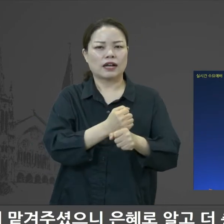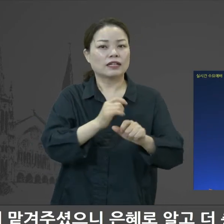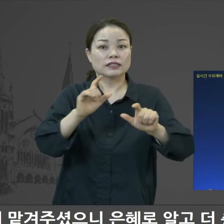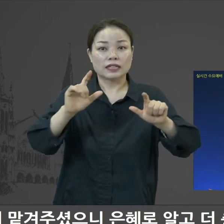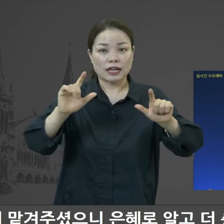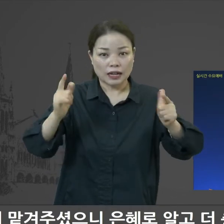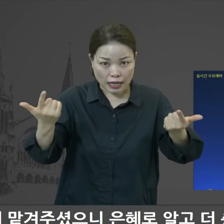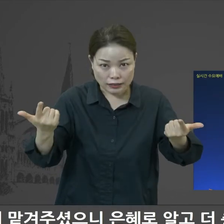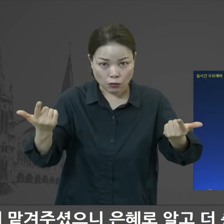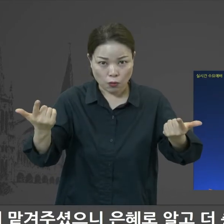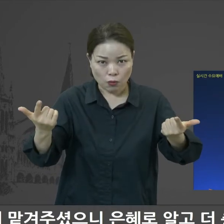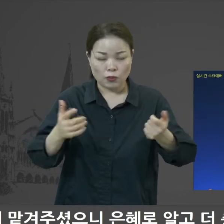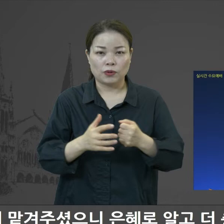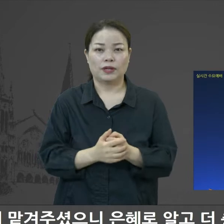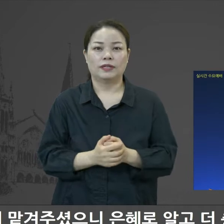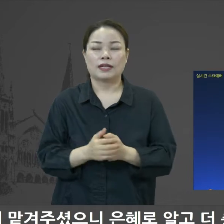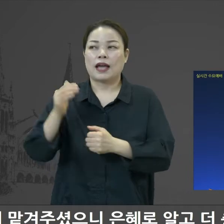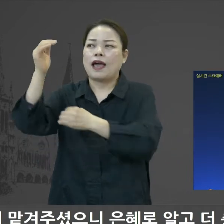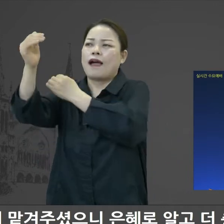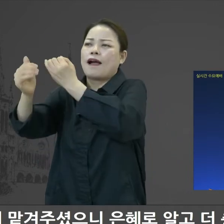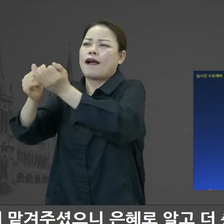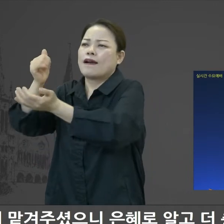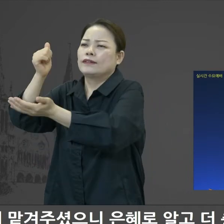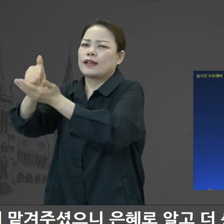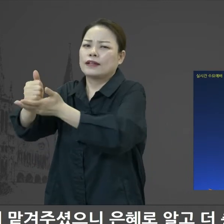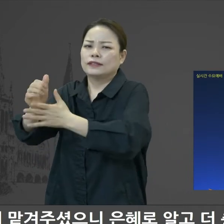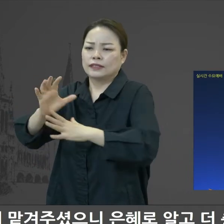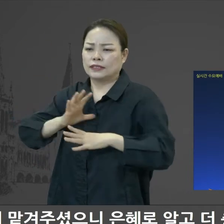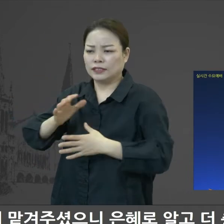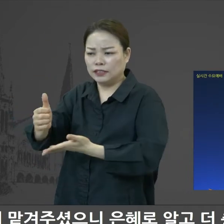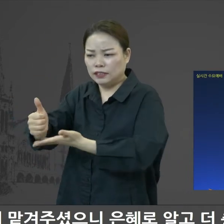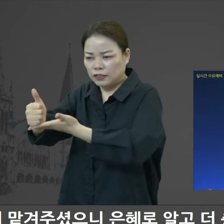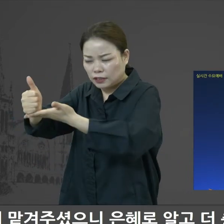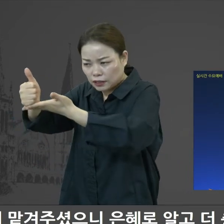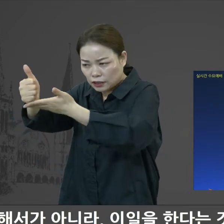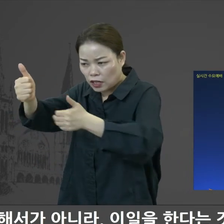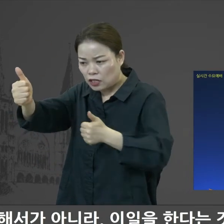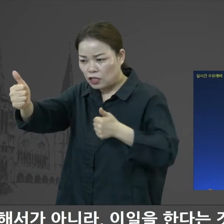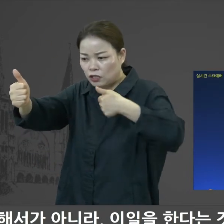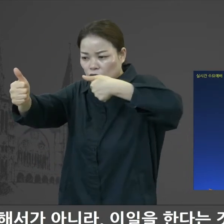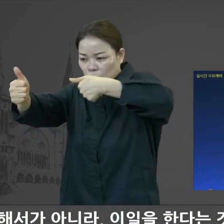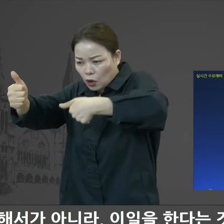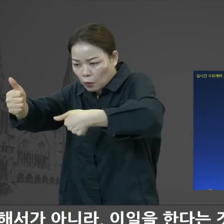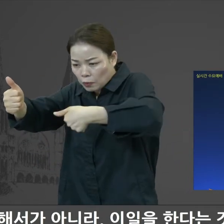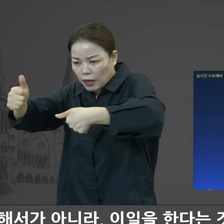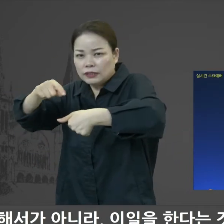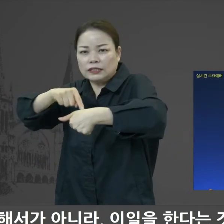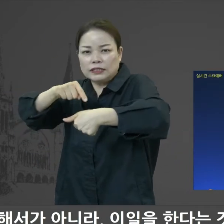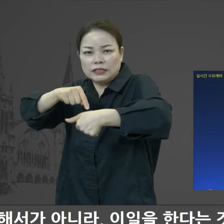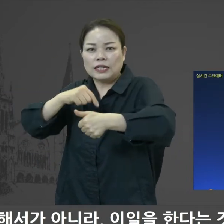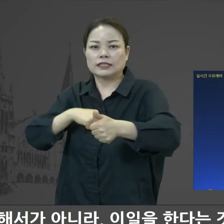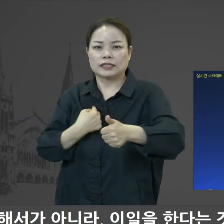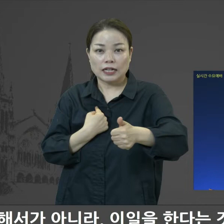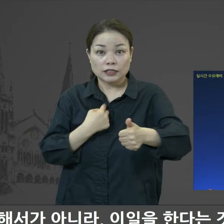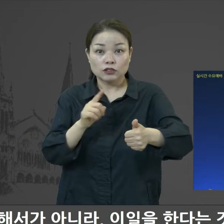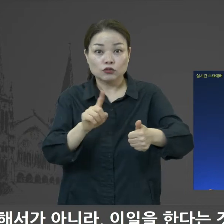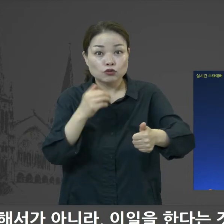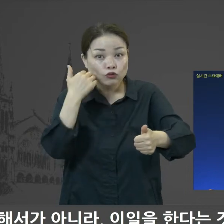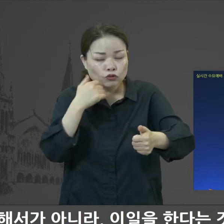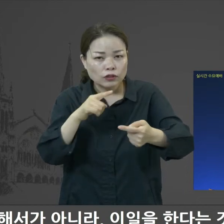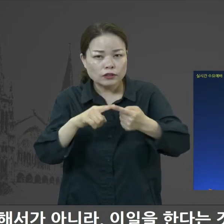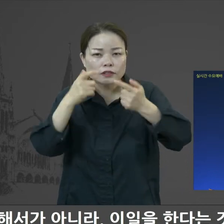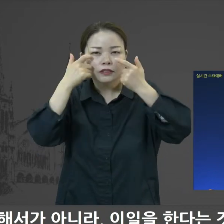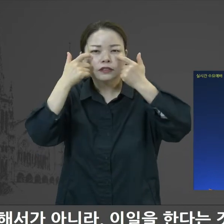고백하는 사람이 아니라, 하나님을 경배하고 경외하는 그 자리에서 자기 자신이 누구인지를